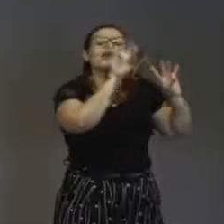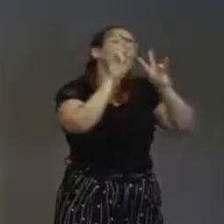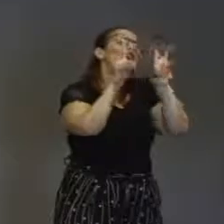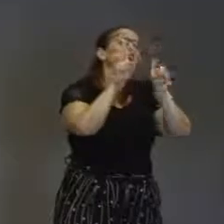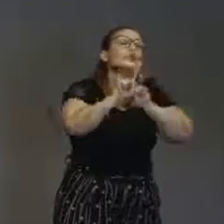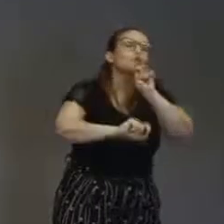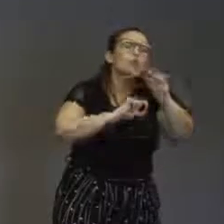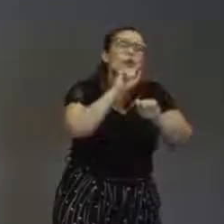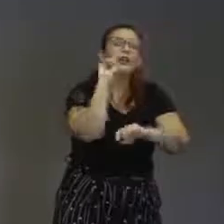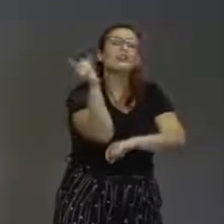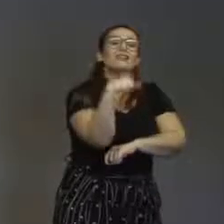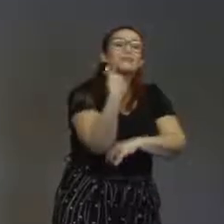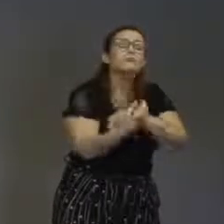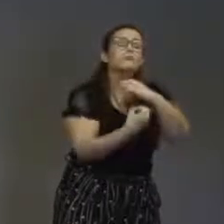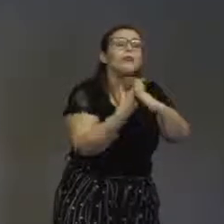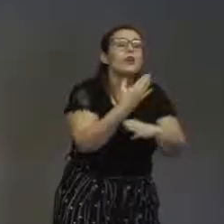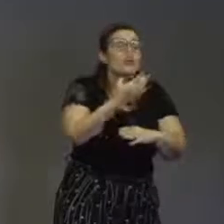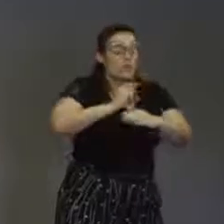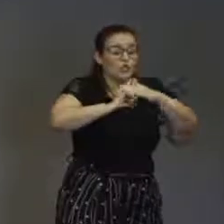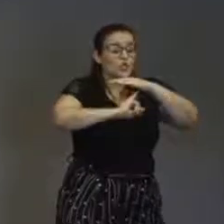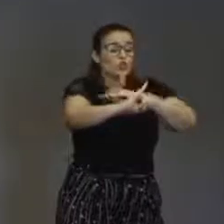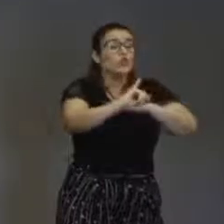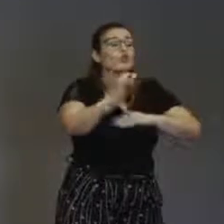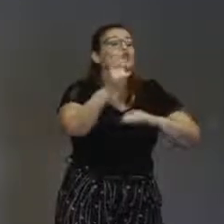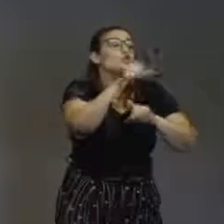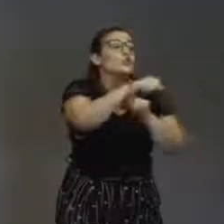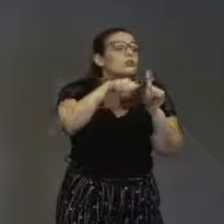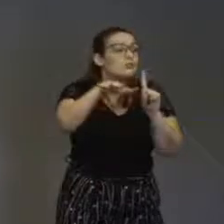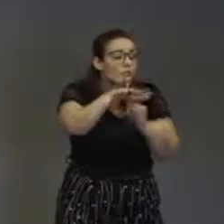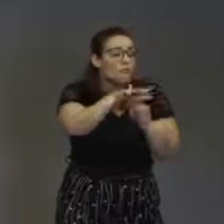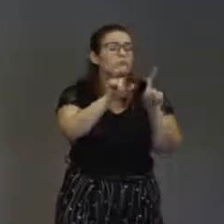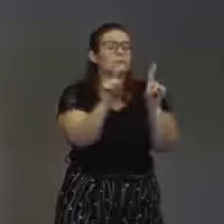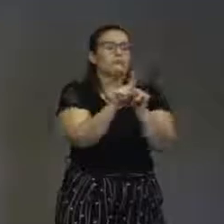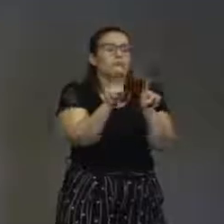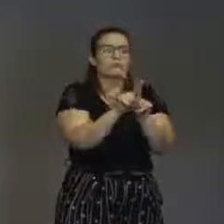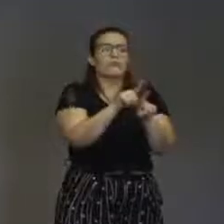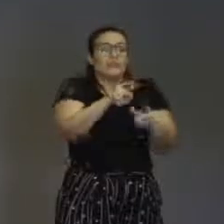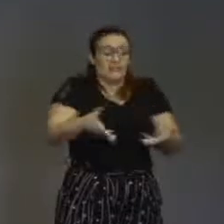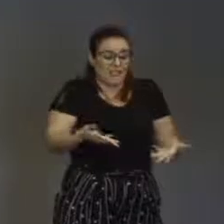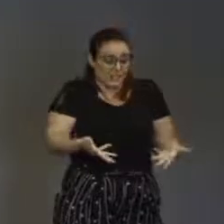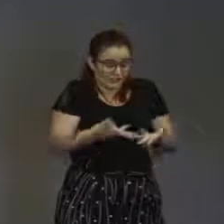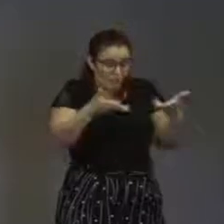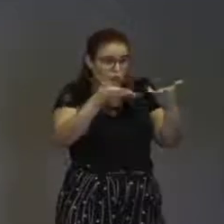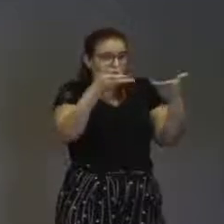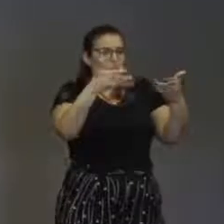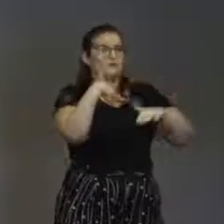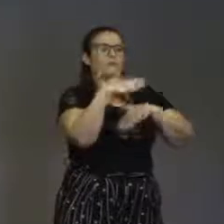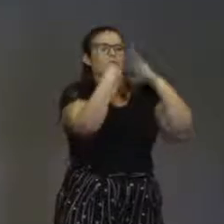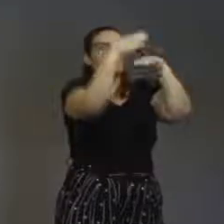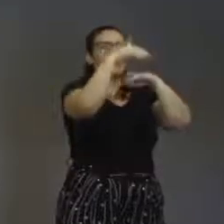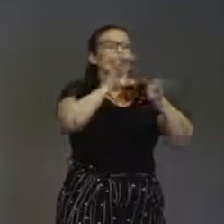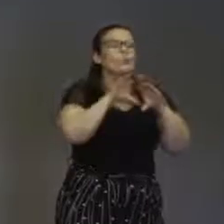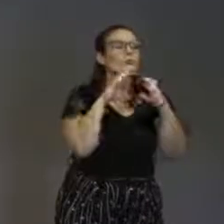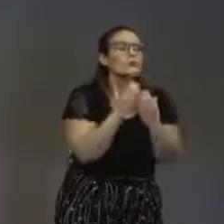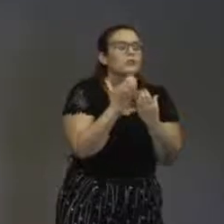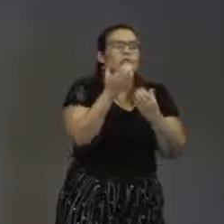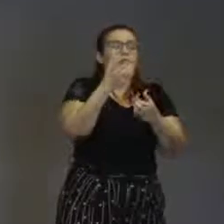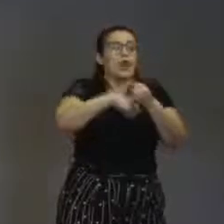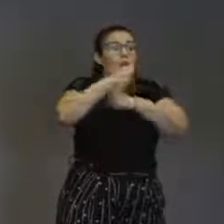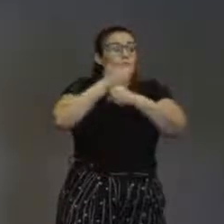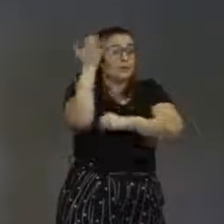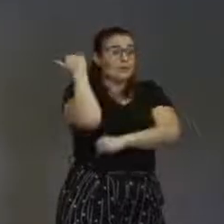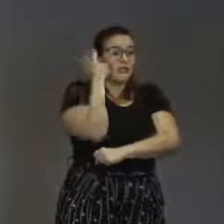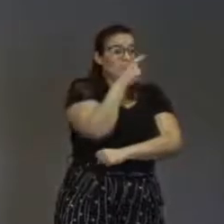de investimento social, educação e desenvolvimento de comunidades. Somente no ano passado, mais de 877 mil pessoas